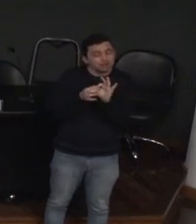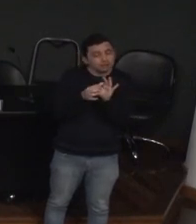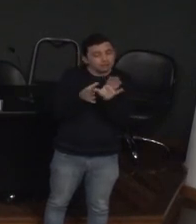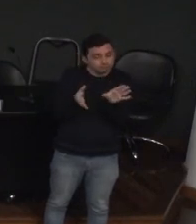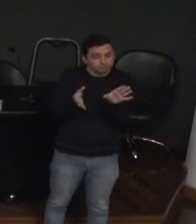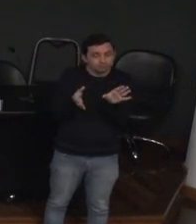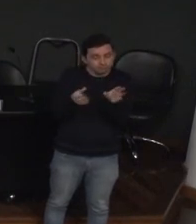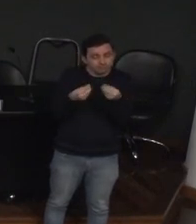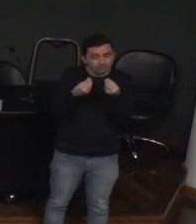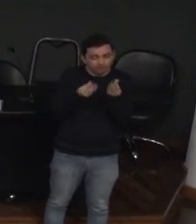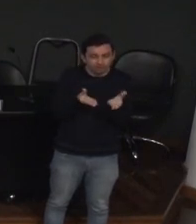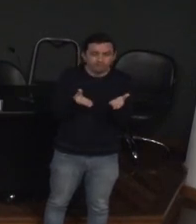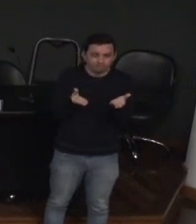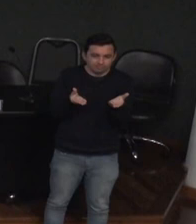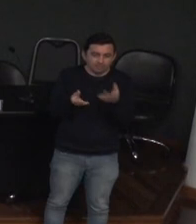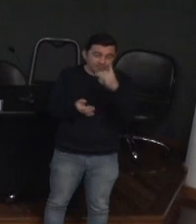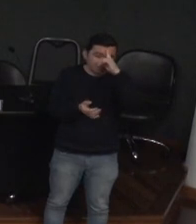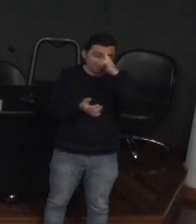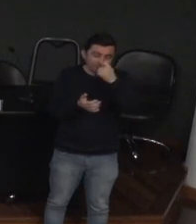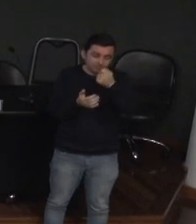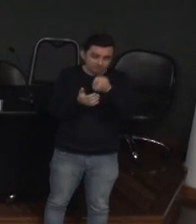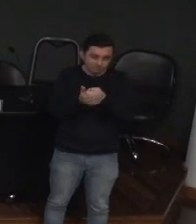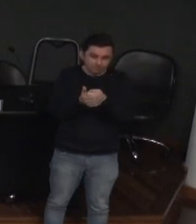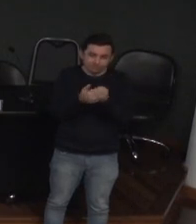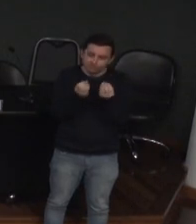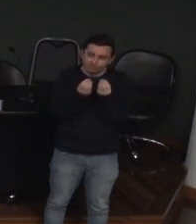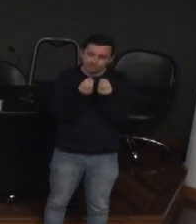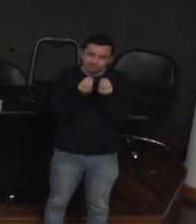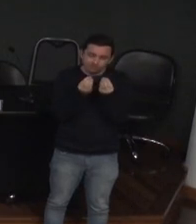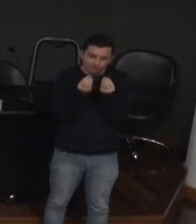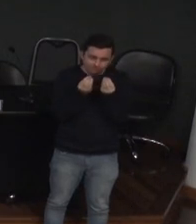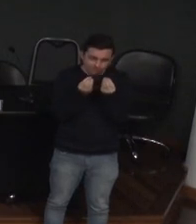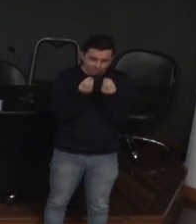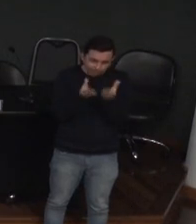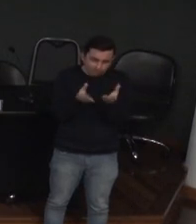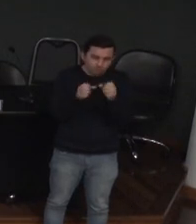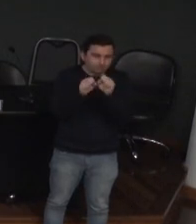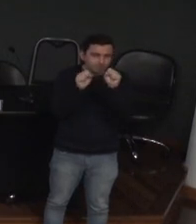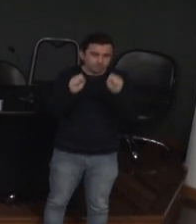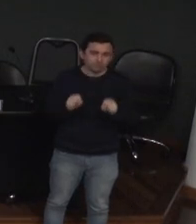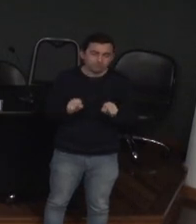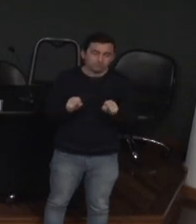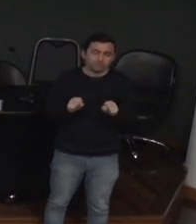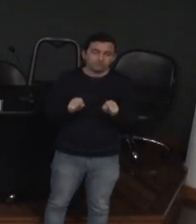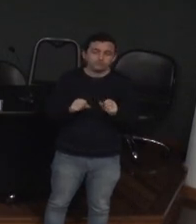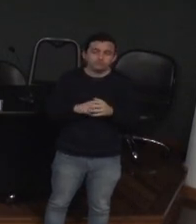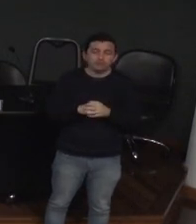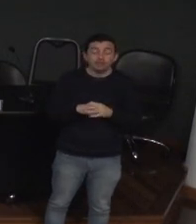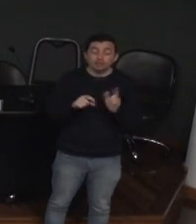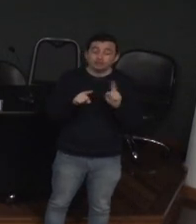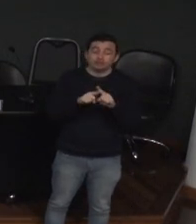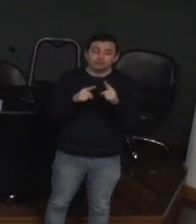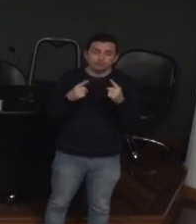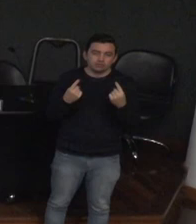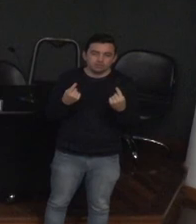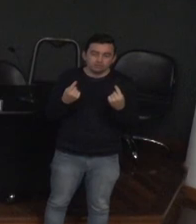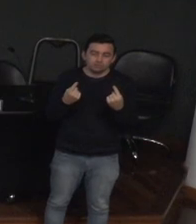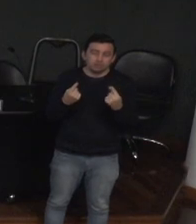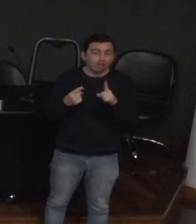disponibilizando. Ele teve a decisão sobre a disponibilização daquele sistema. Então, ele, de alguma forma,